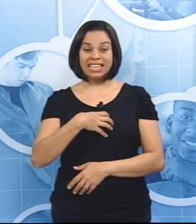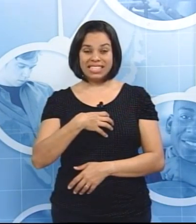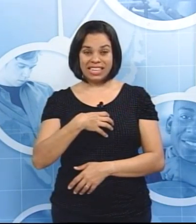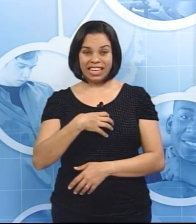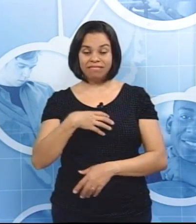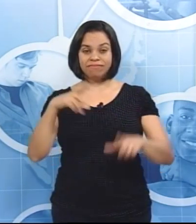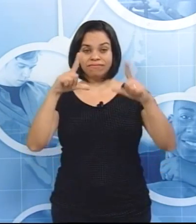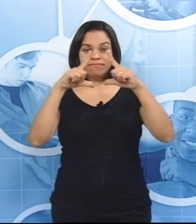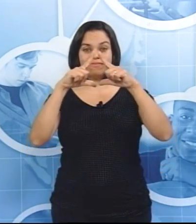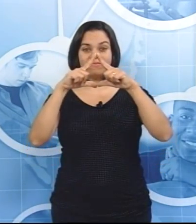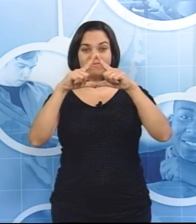Brasília.